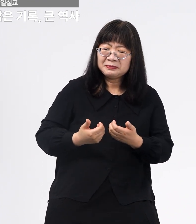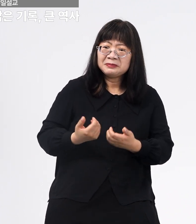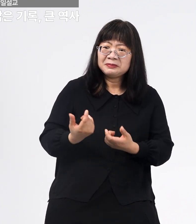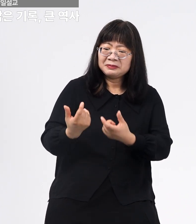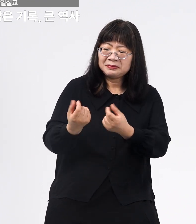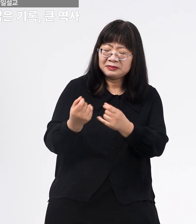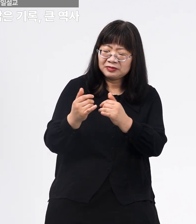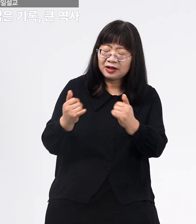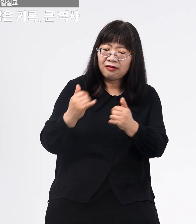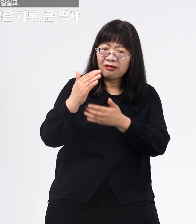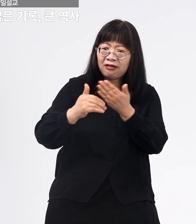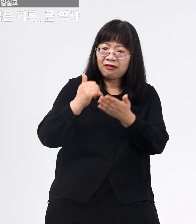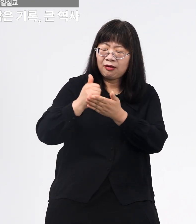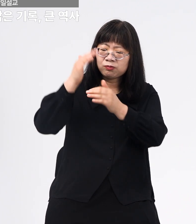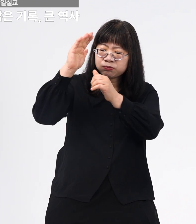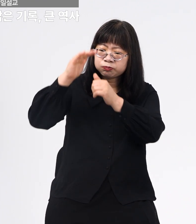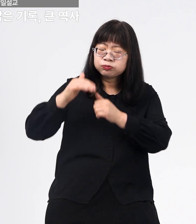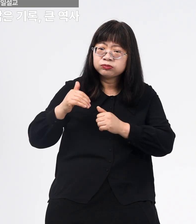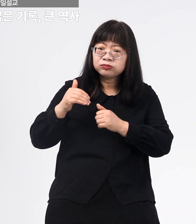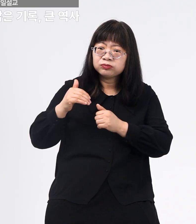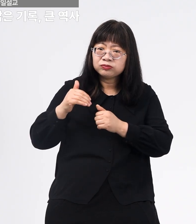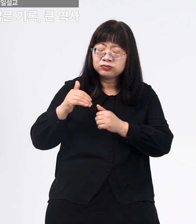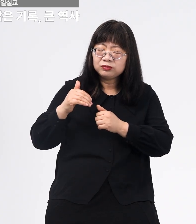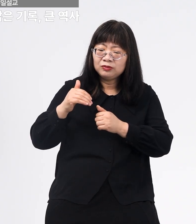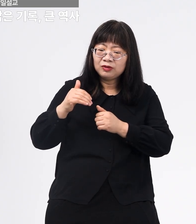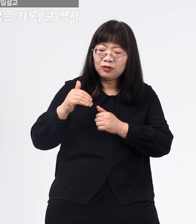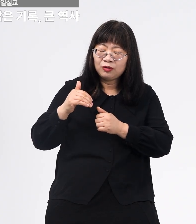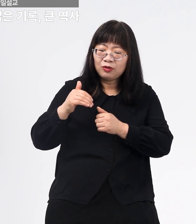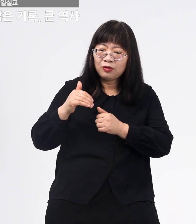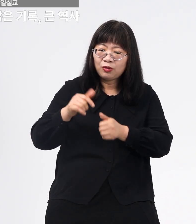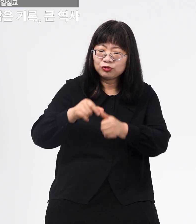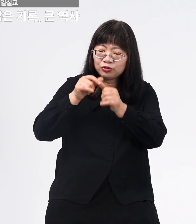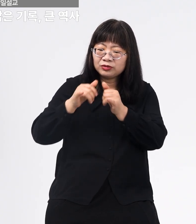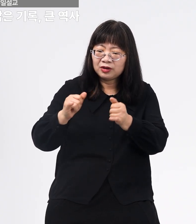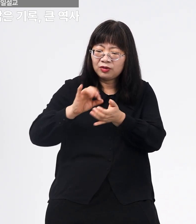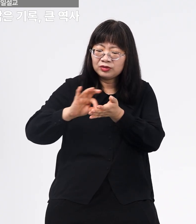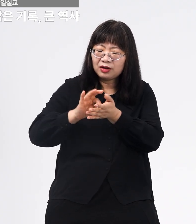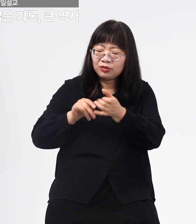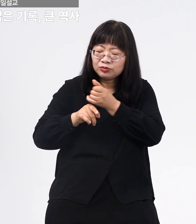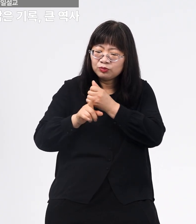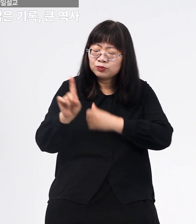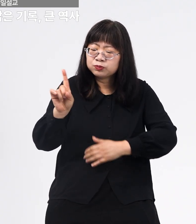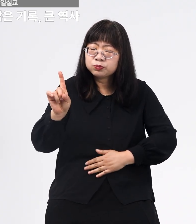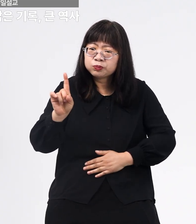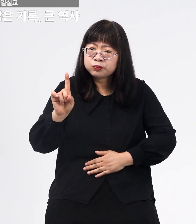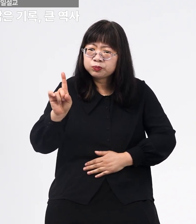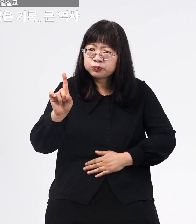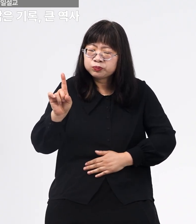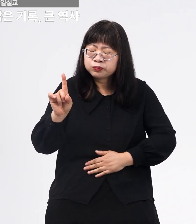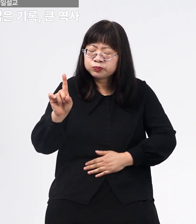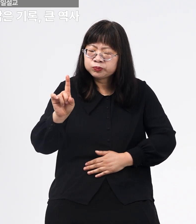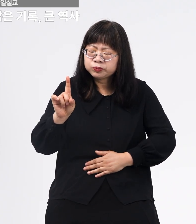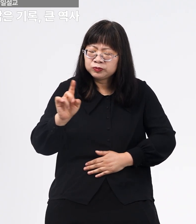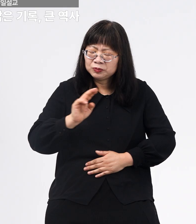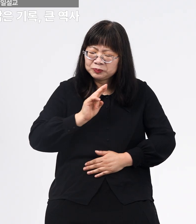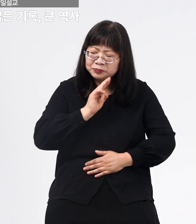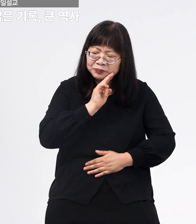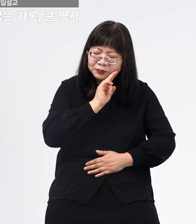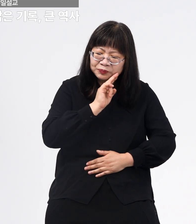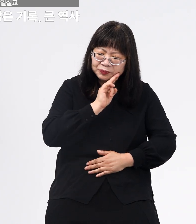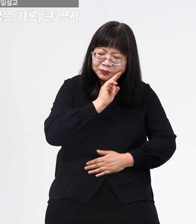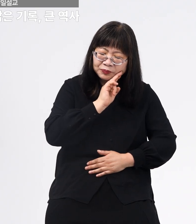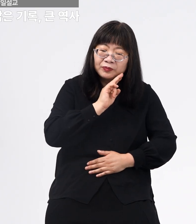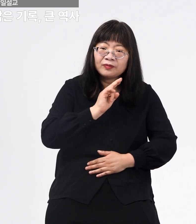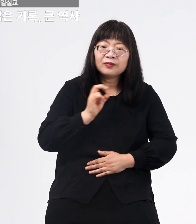사람을 하나님은 들어서 사사로 썼을까? 이게 의아스러운 거죠.